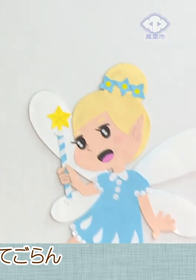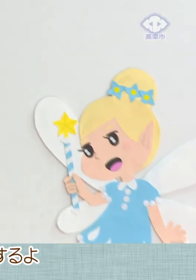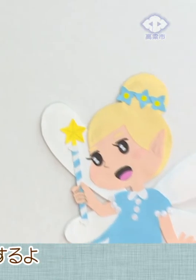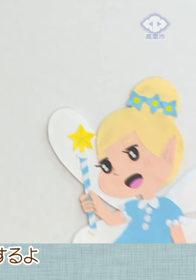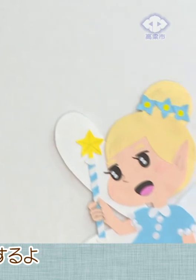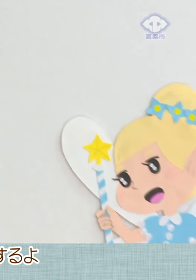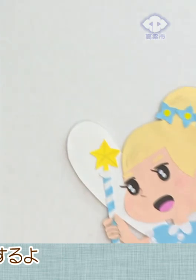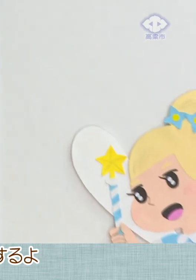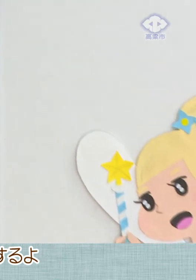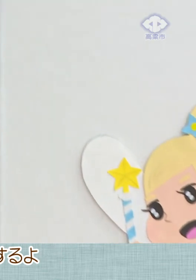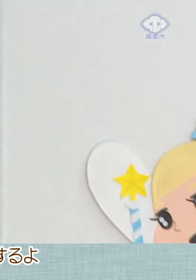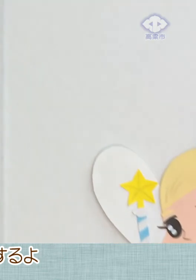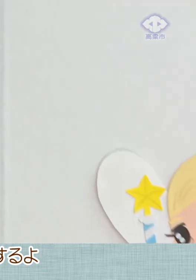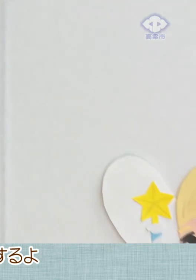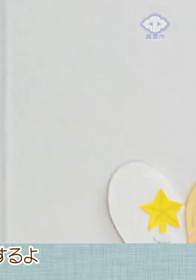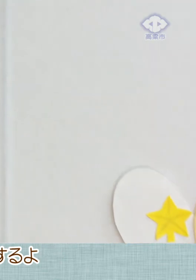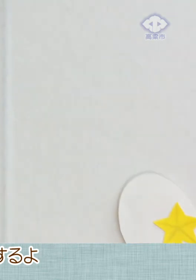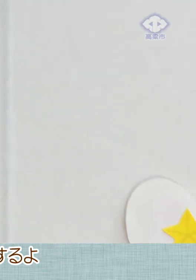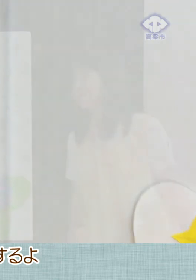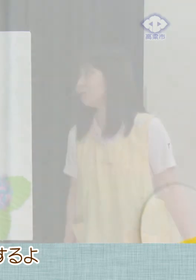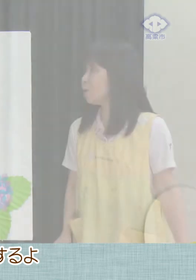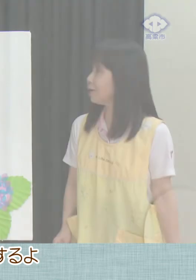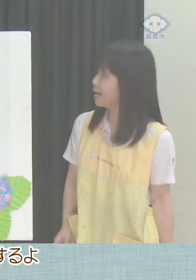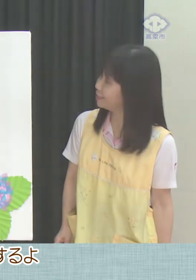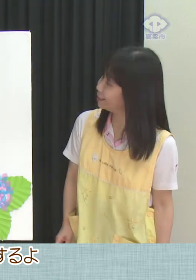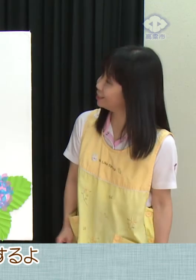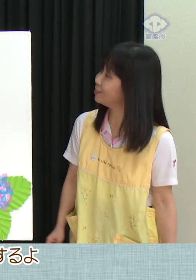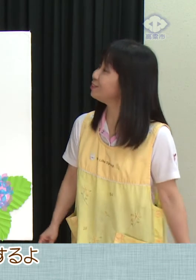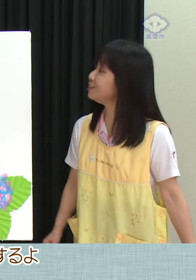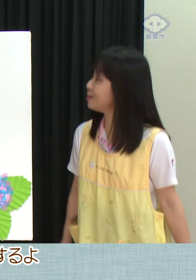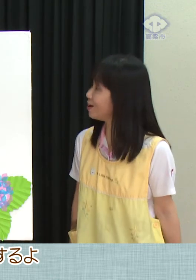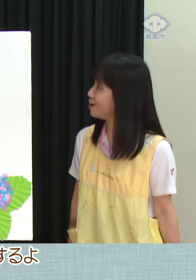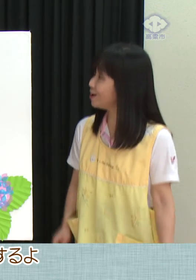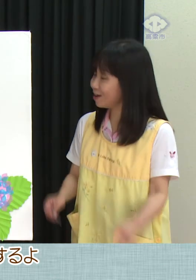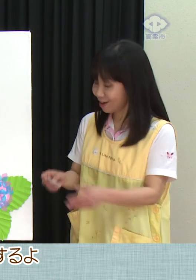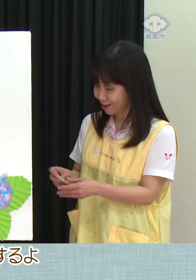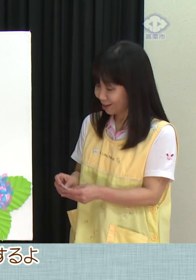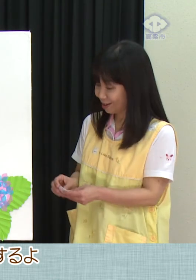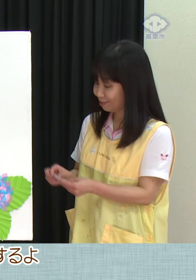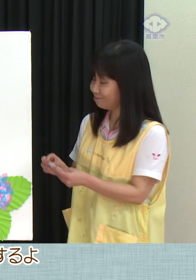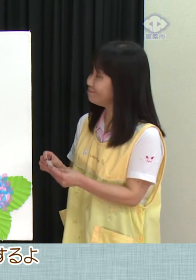楽しい音がするよ。